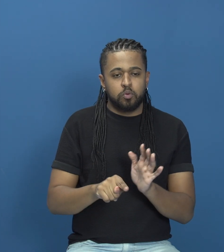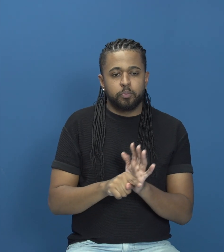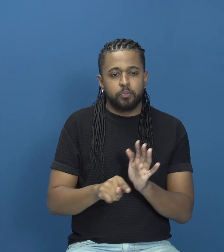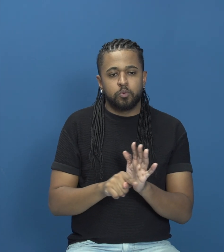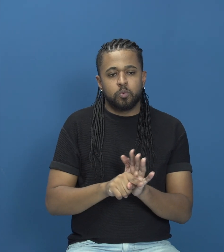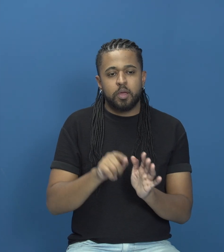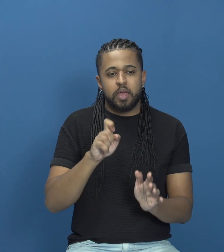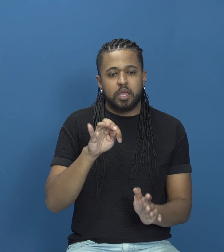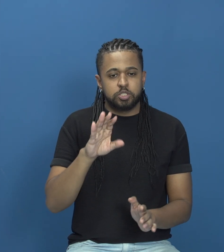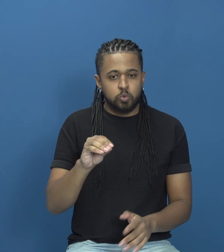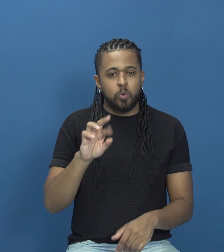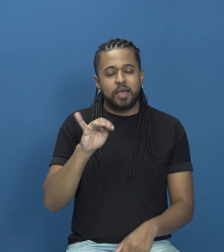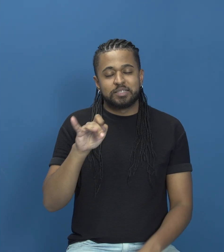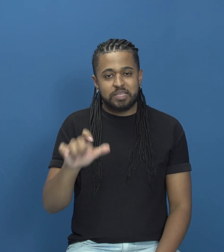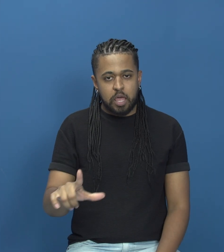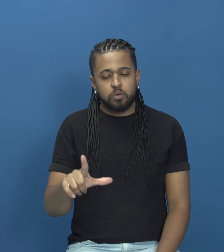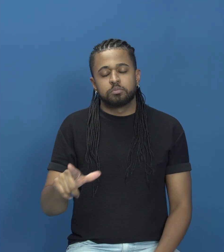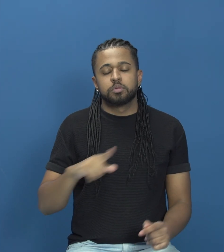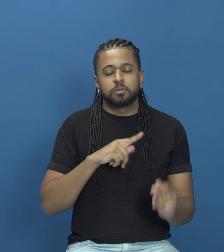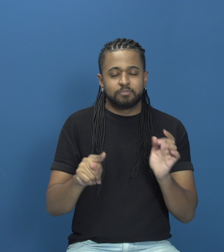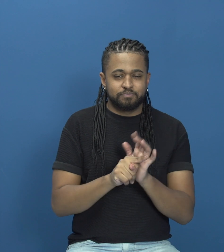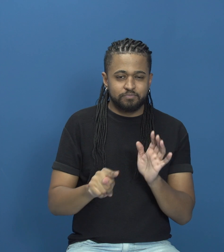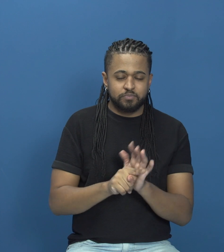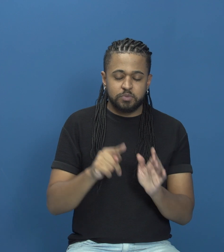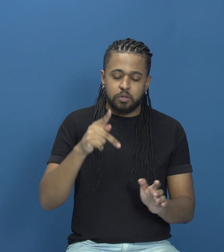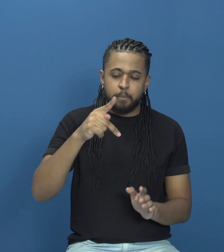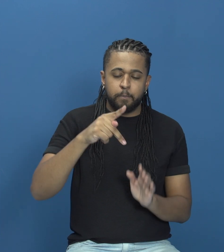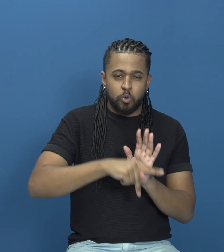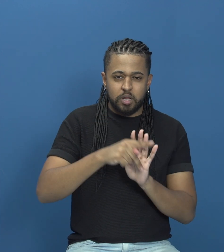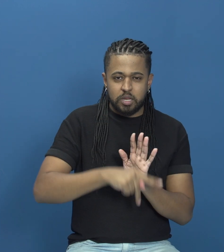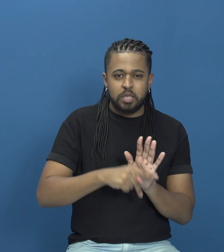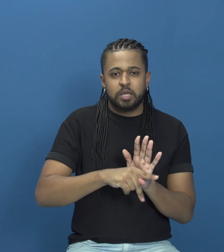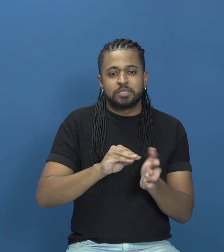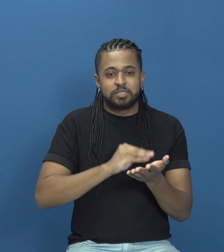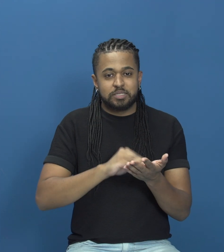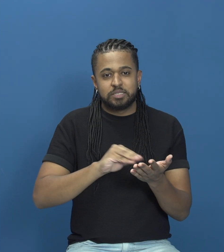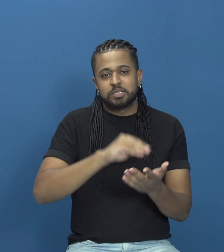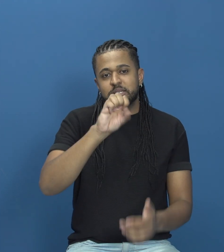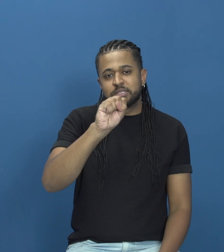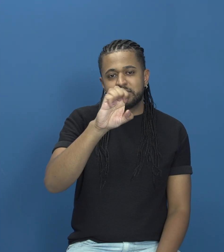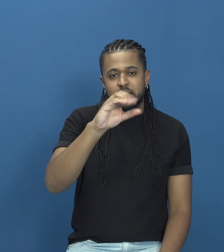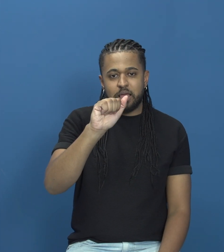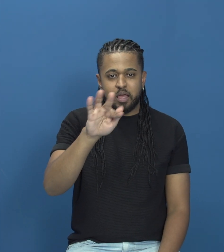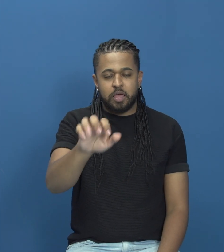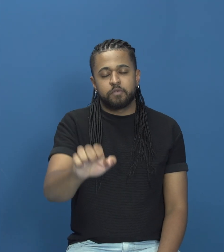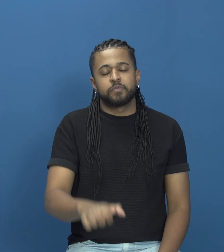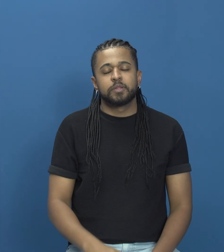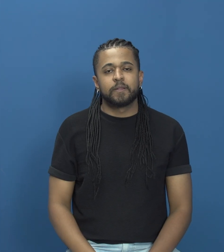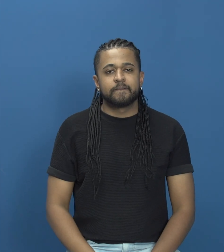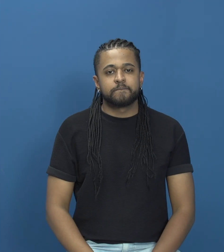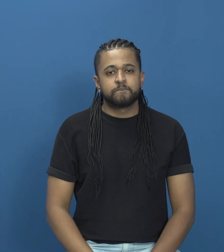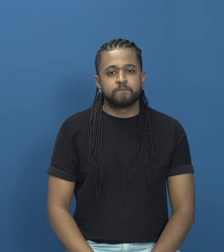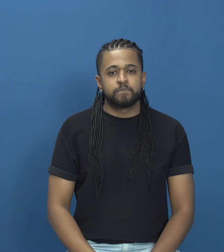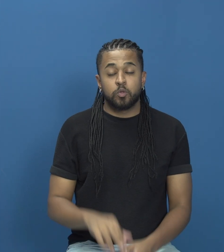autodeclaração étnico-racial, designada por portaria da Secretaria de Ações Afirmativas e Equidade da